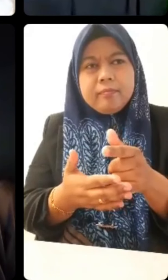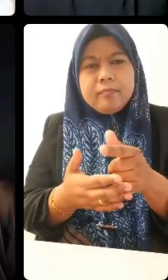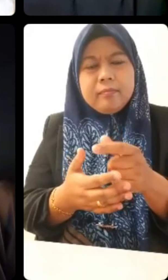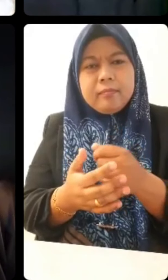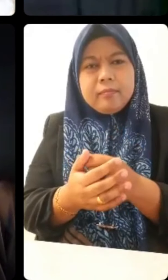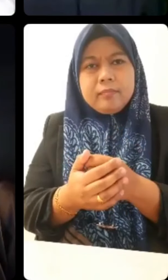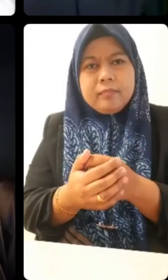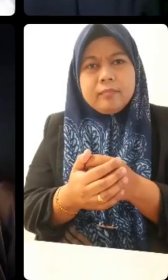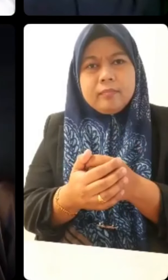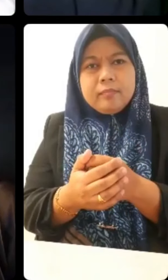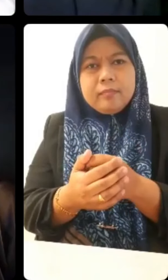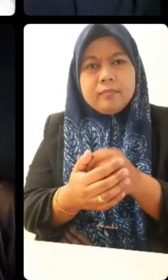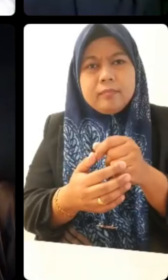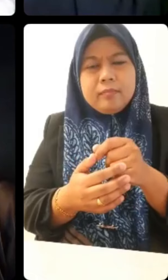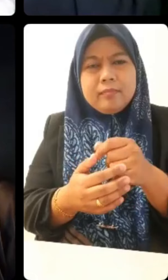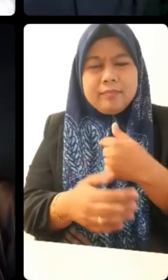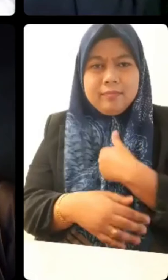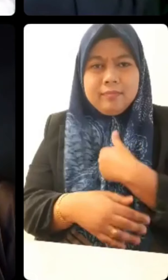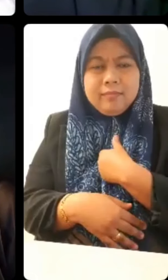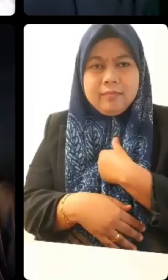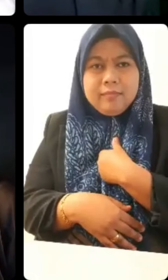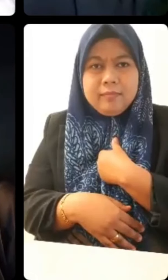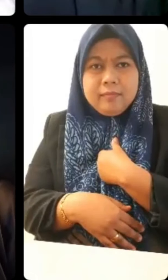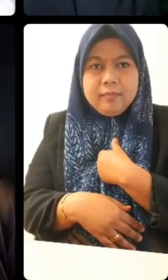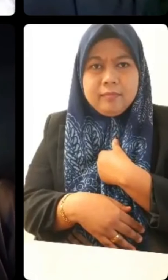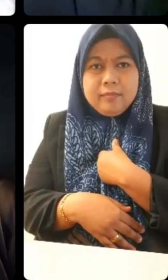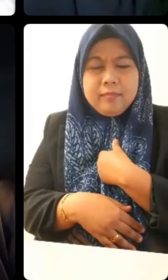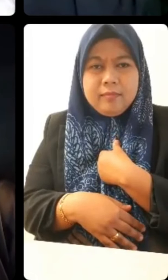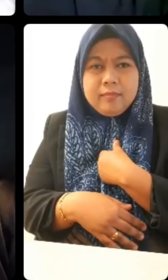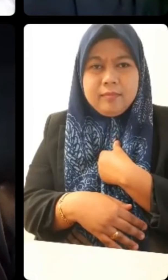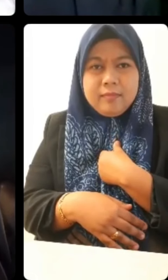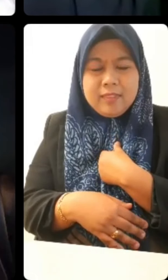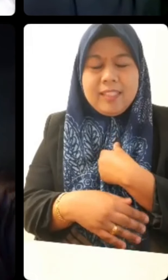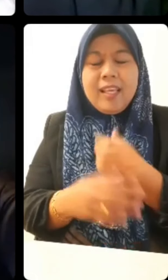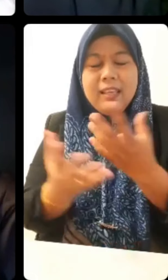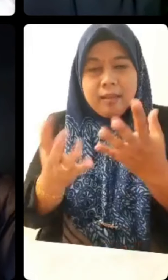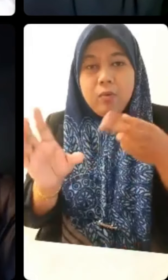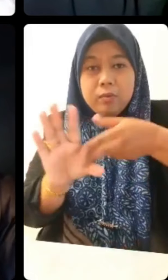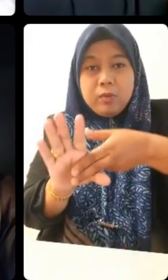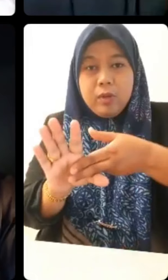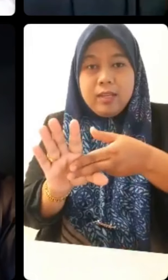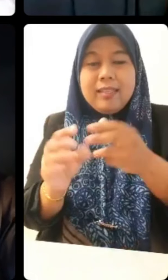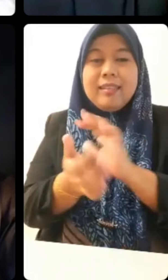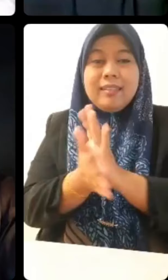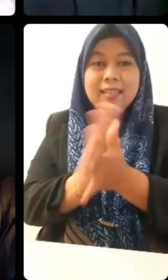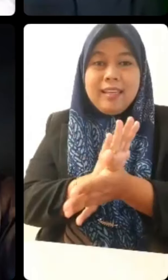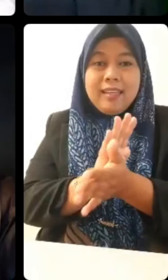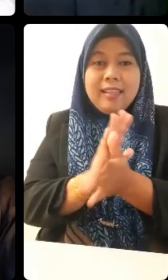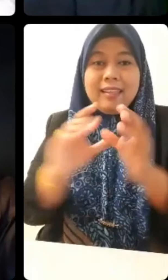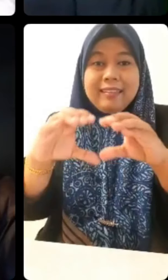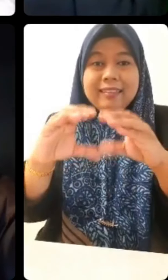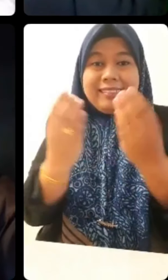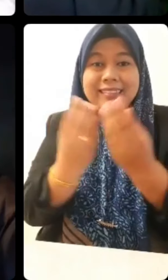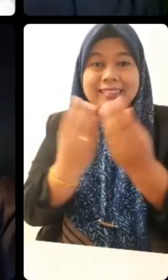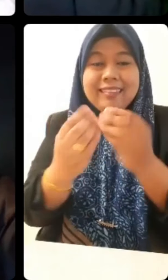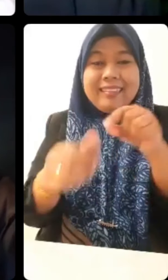saya telah berjaya melibatkan diri sebagai tenaga pengajar dan tertubuhnya kelas asas Al-Quran